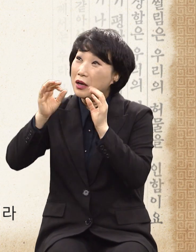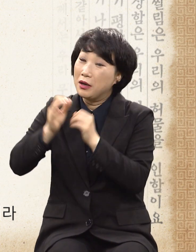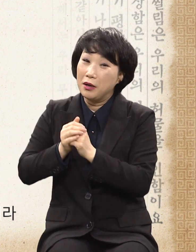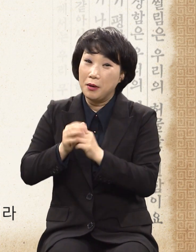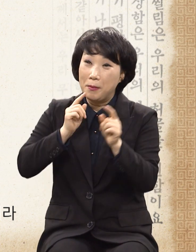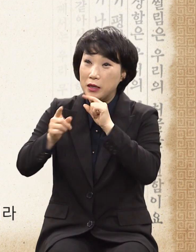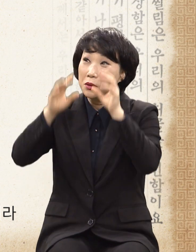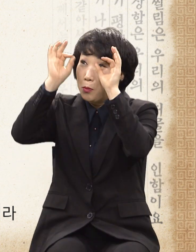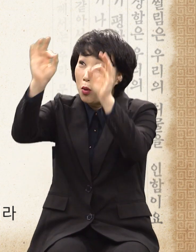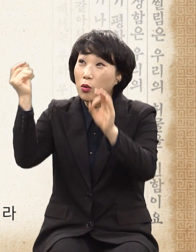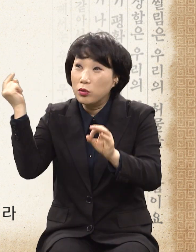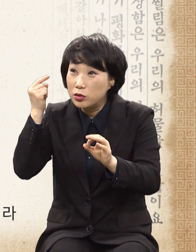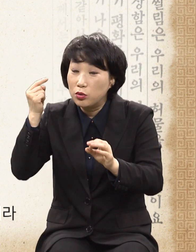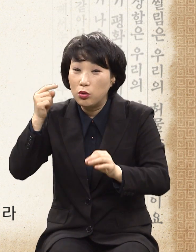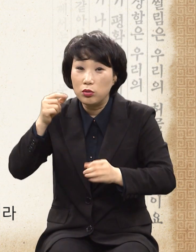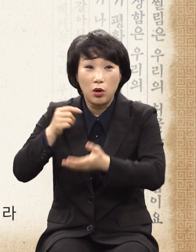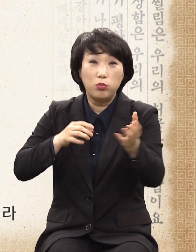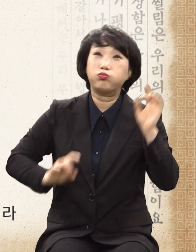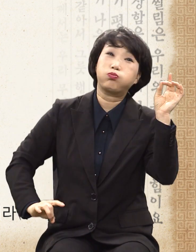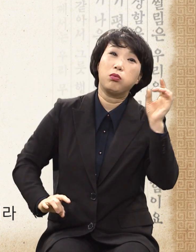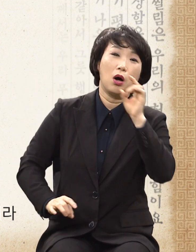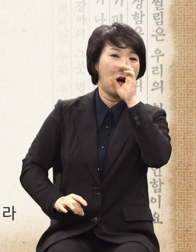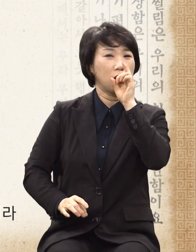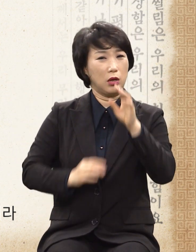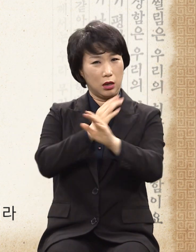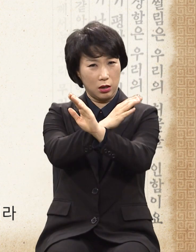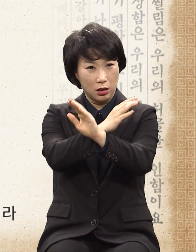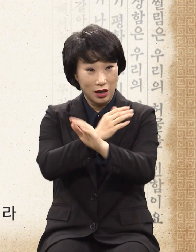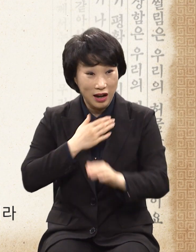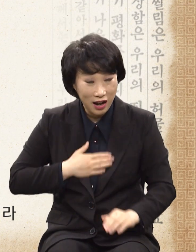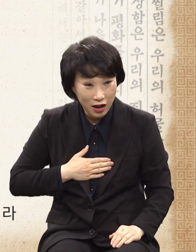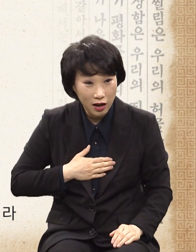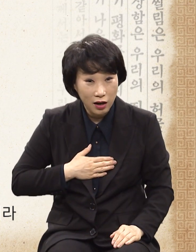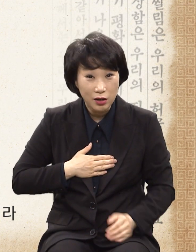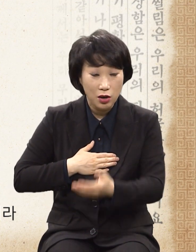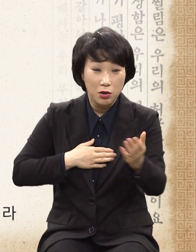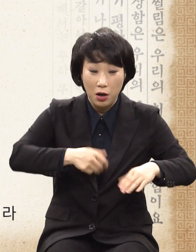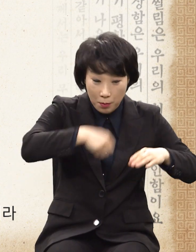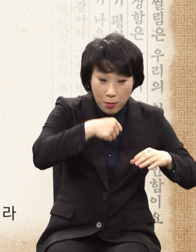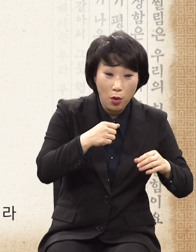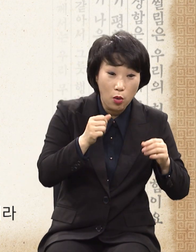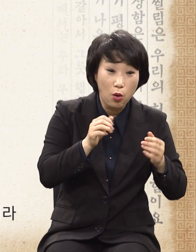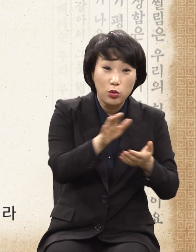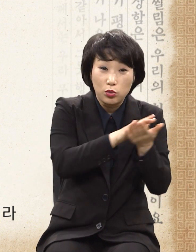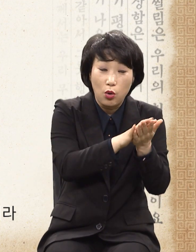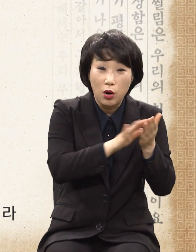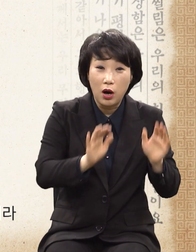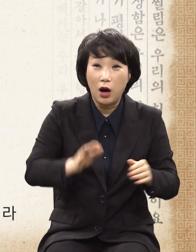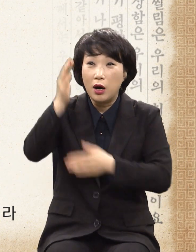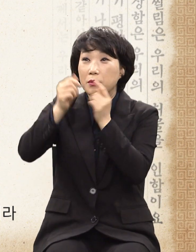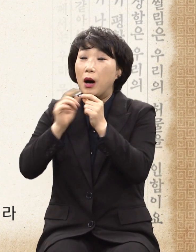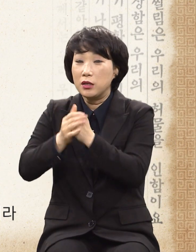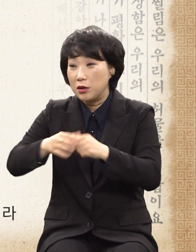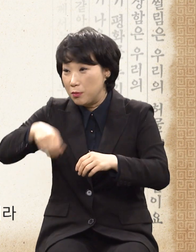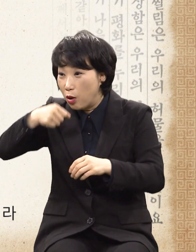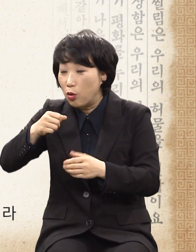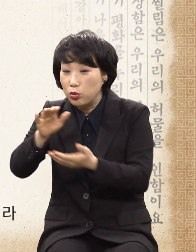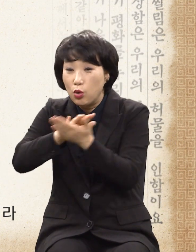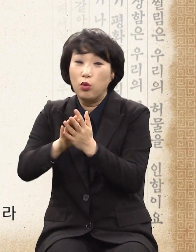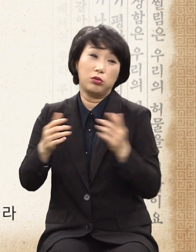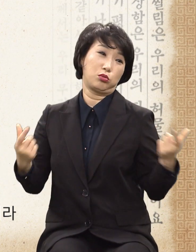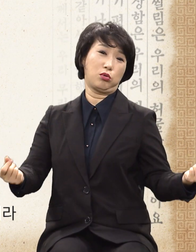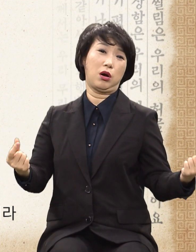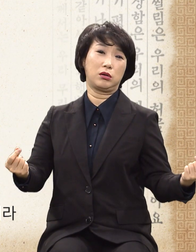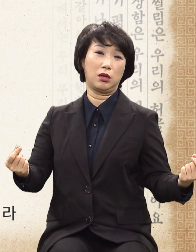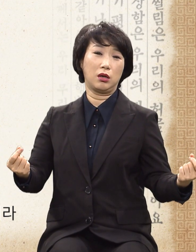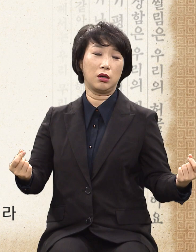듣고 휴천하지 않으면 안 된다 그 말이요. 밥 먹고 노는 자와 하나님 말씀 먹고 노는 자가 똑같다